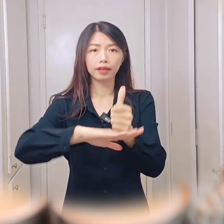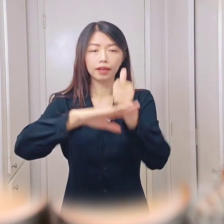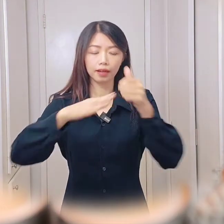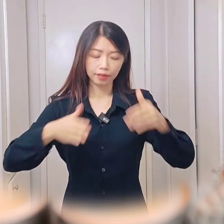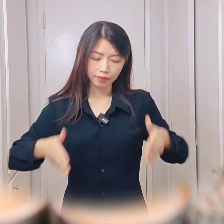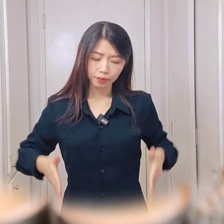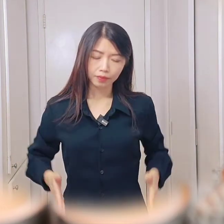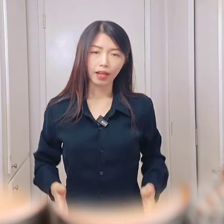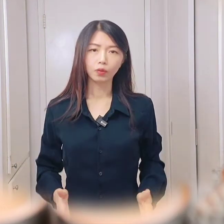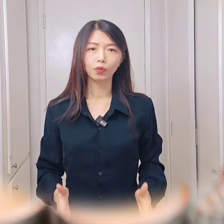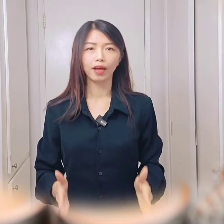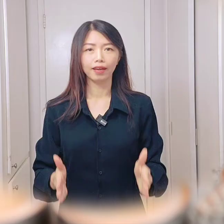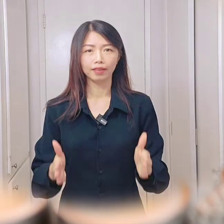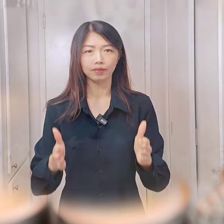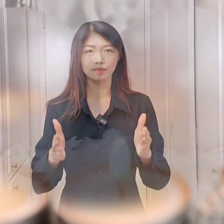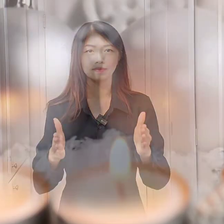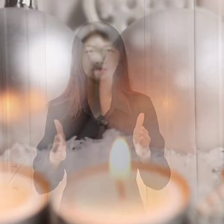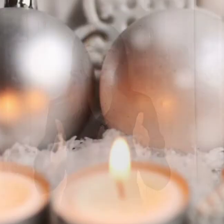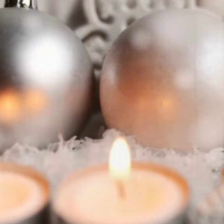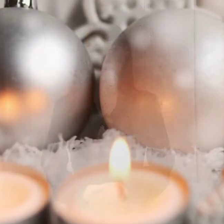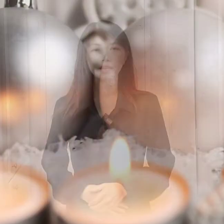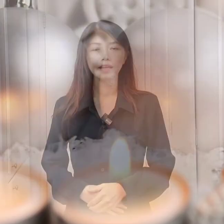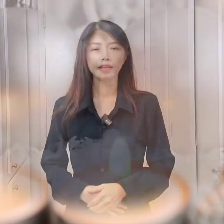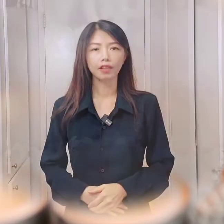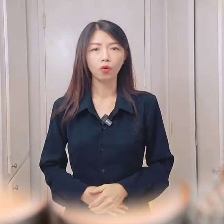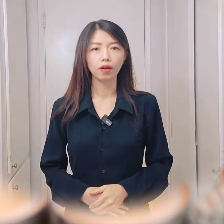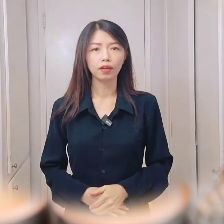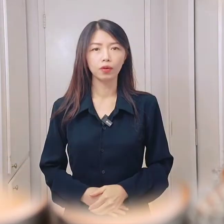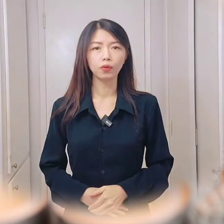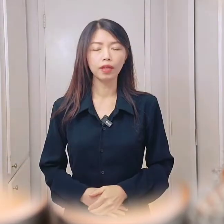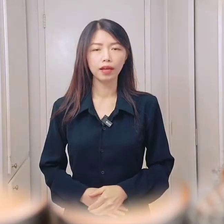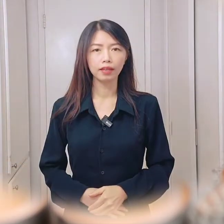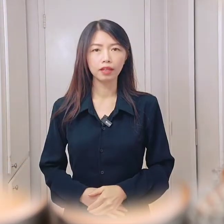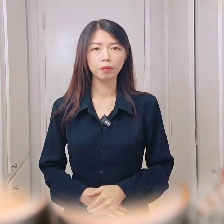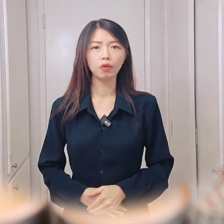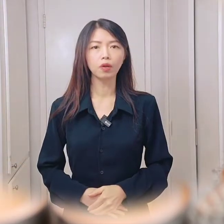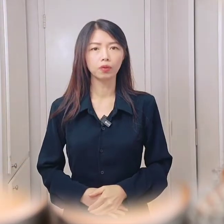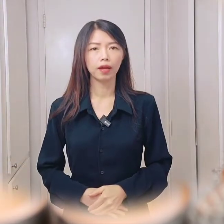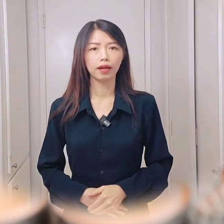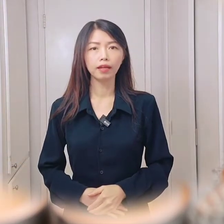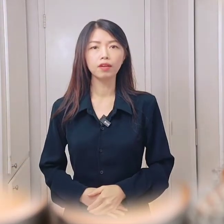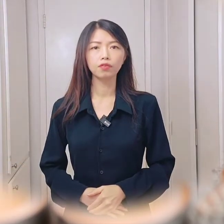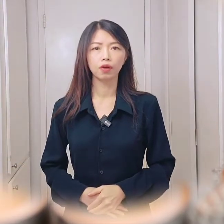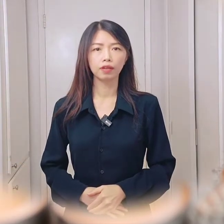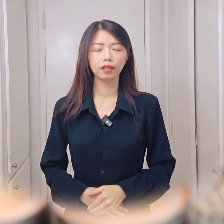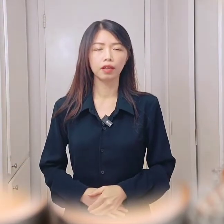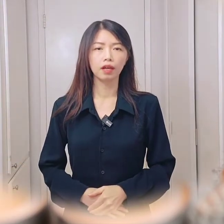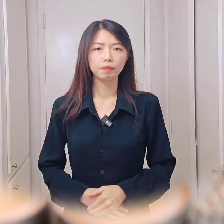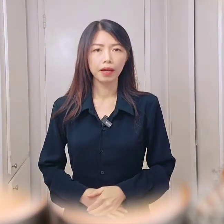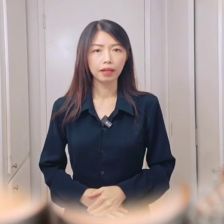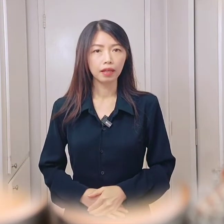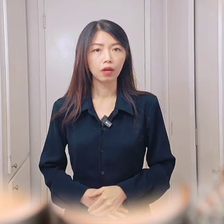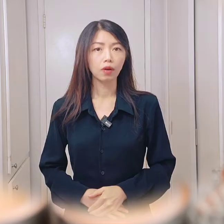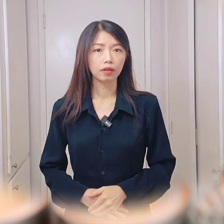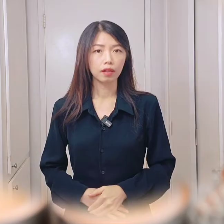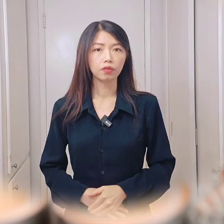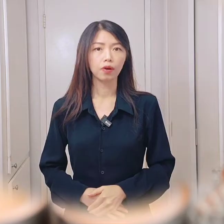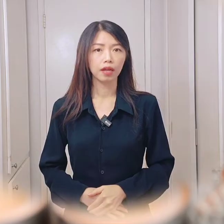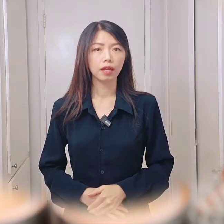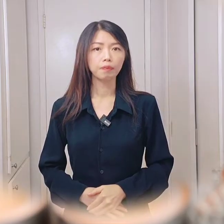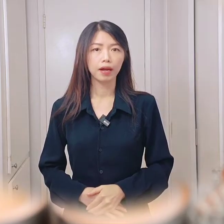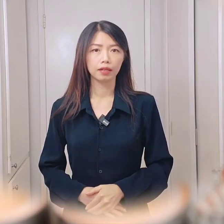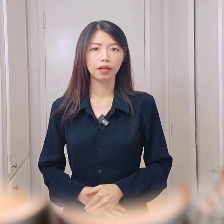왕이 났도다. 하늘에는 영광이요 땅에는 평화로다. 하늘 수어는 파라타라고 하는